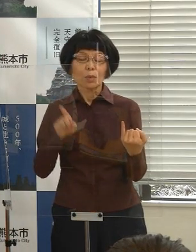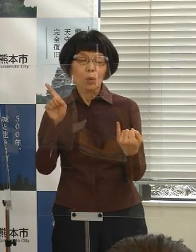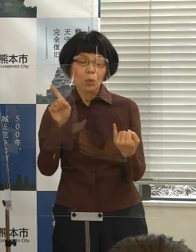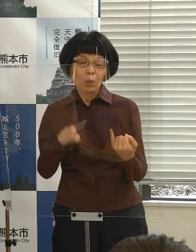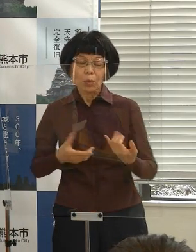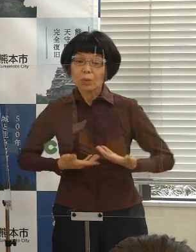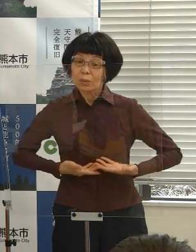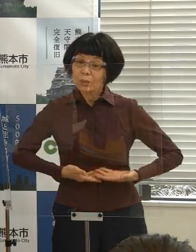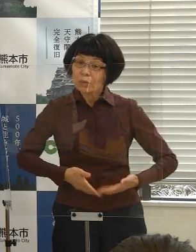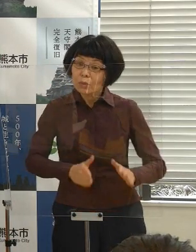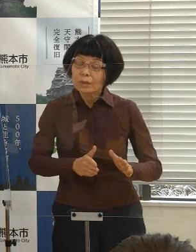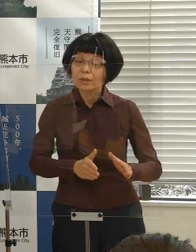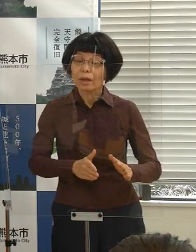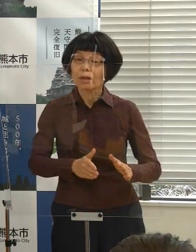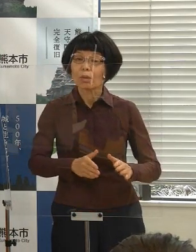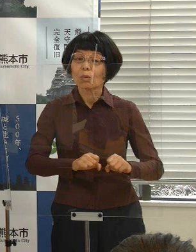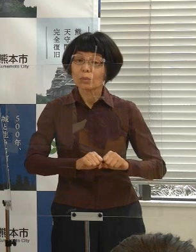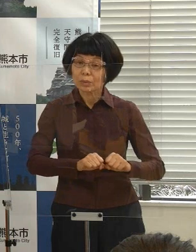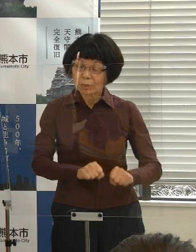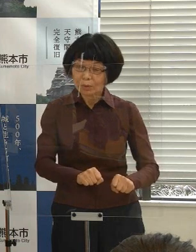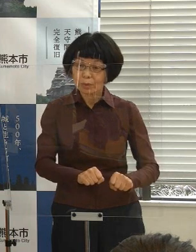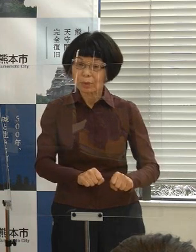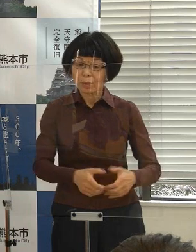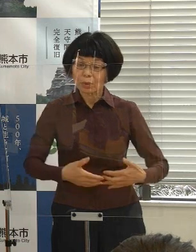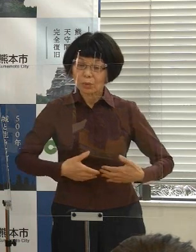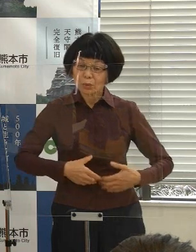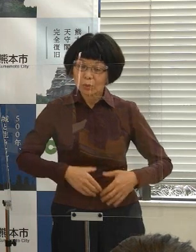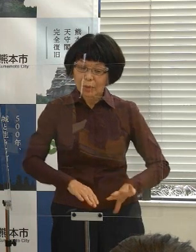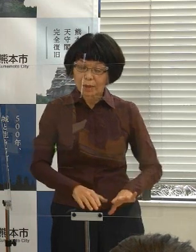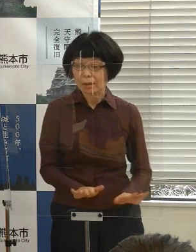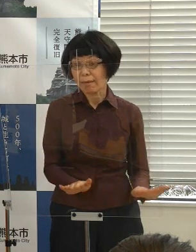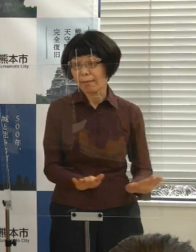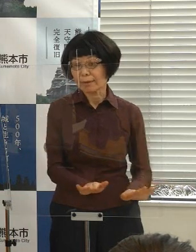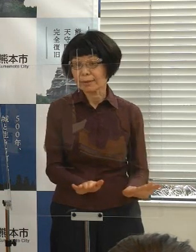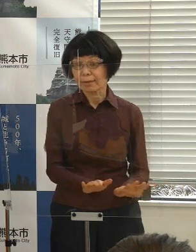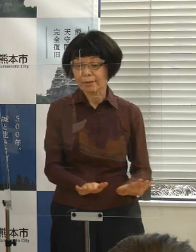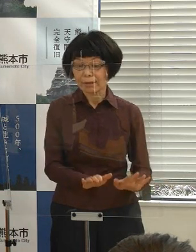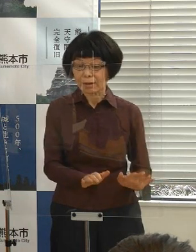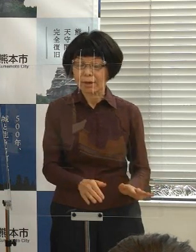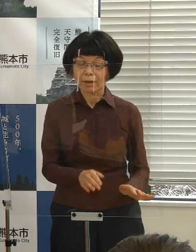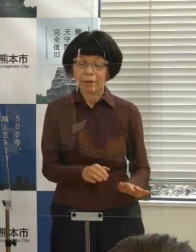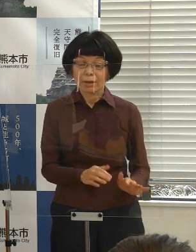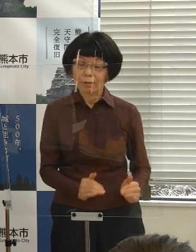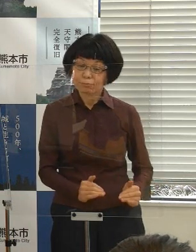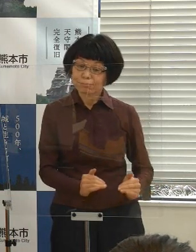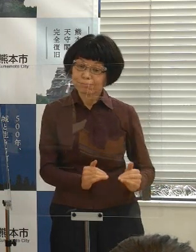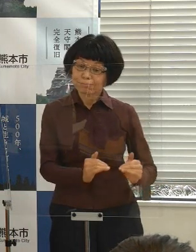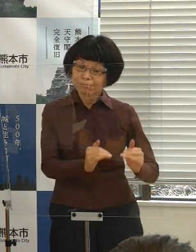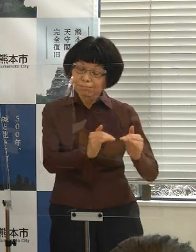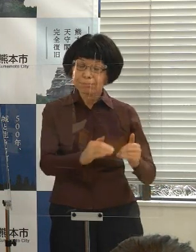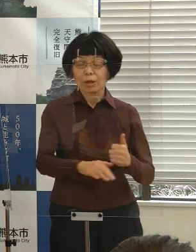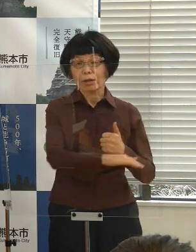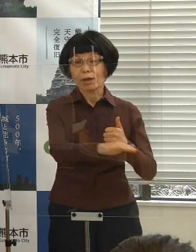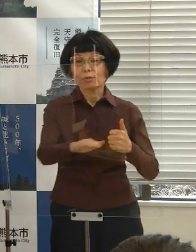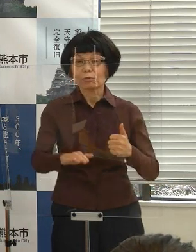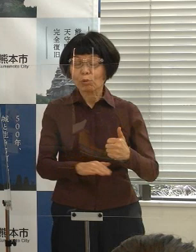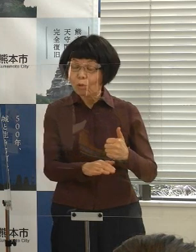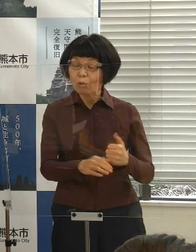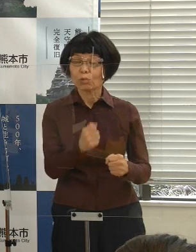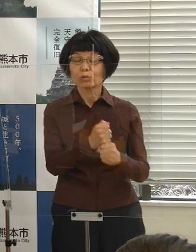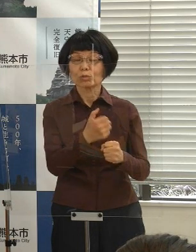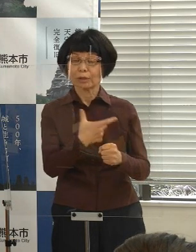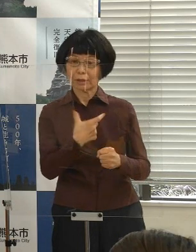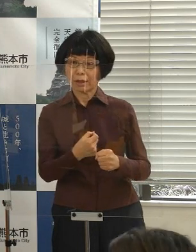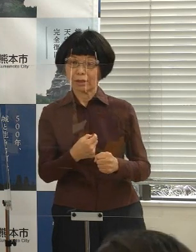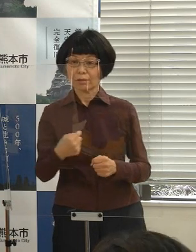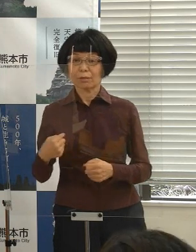てその子のがきちんと育っていくような環境を、作りたいということに関しては、まあ、我々